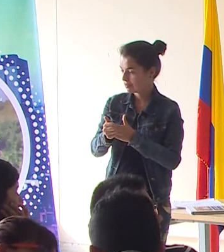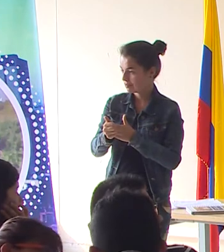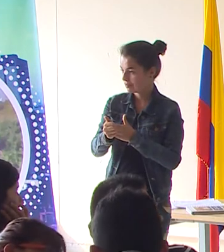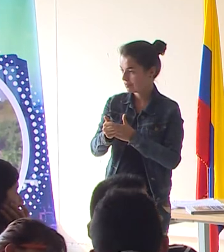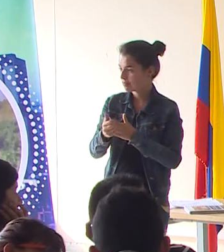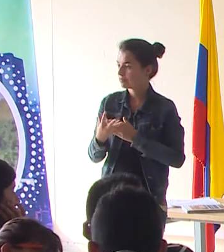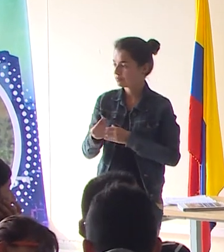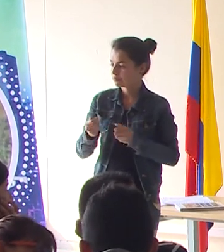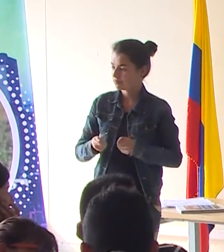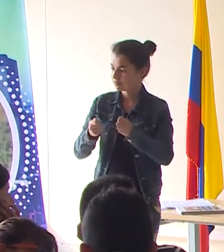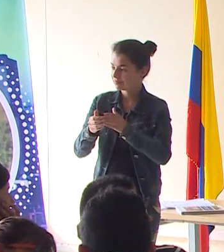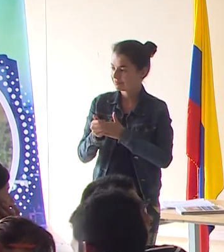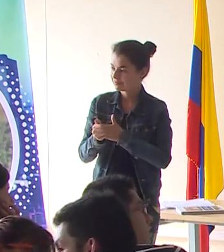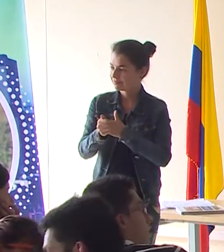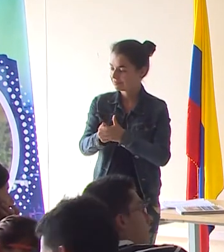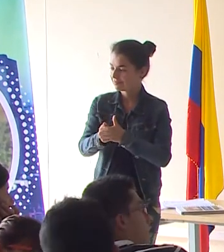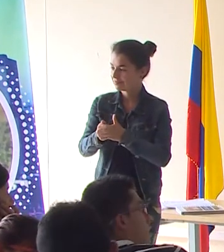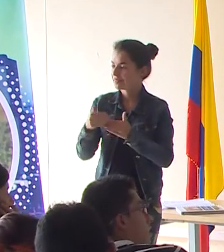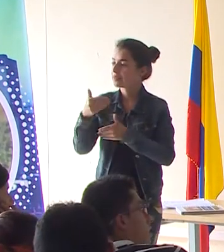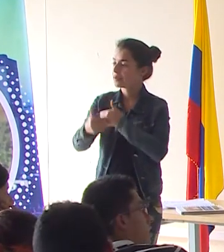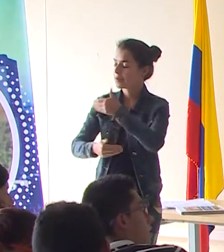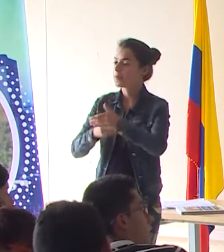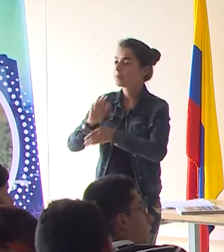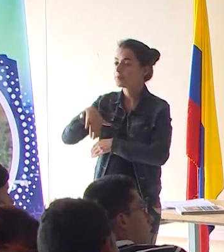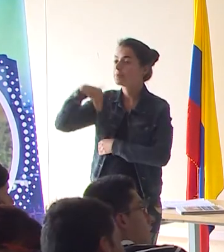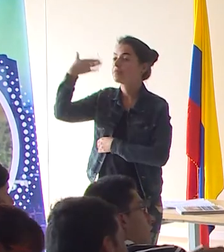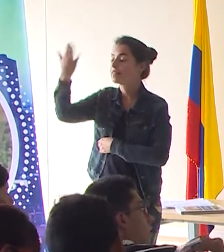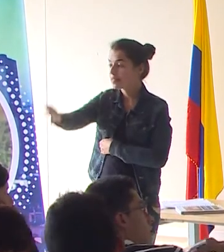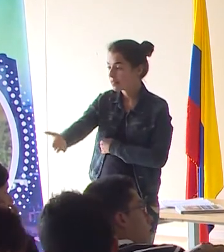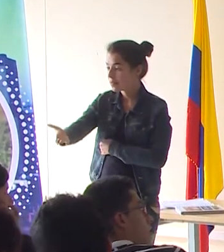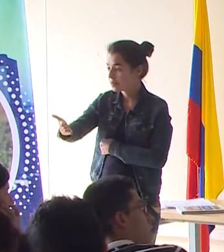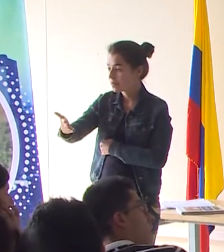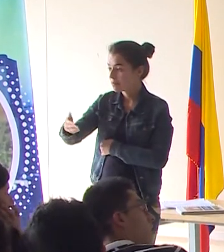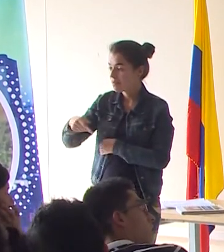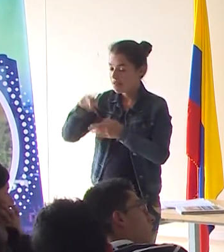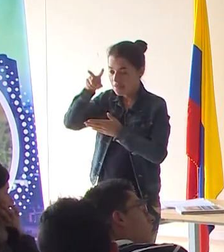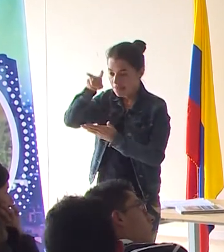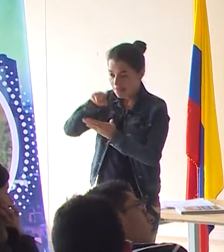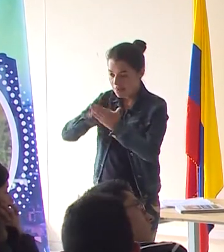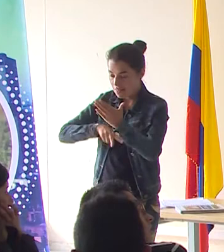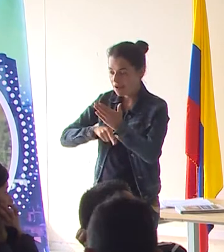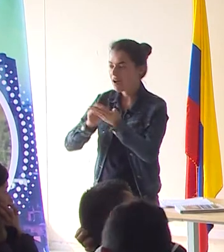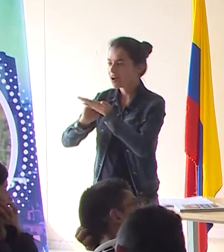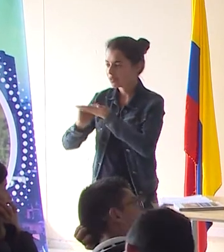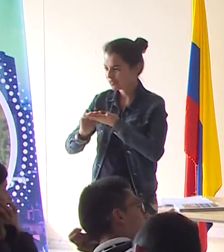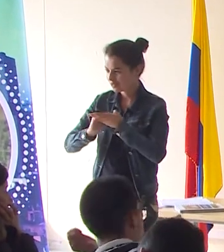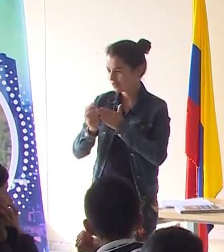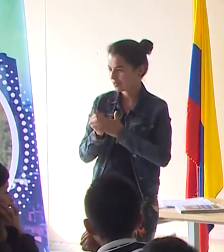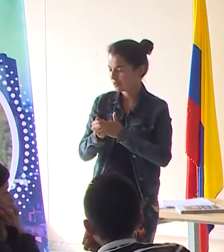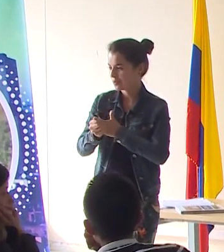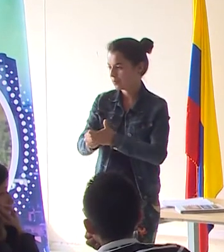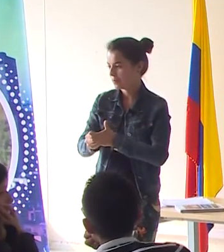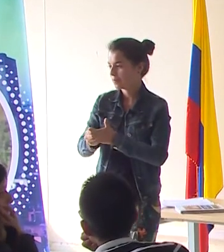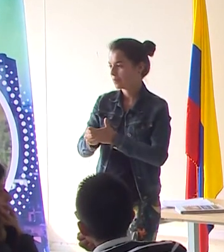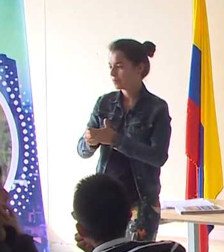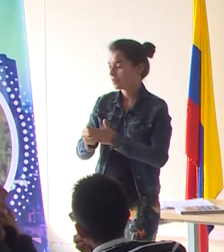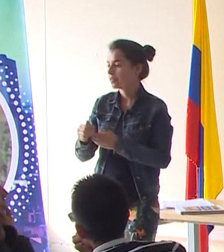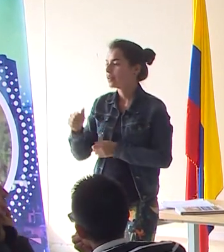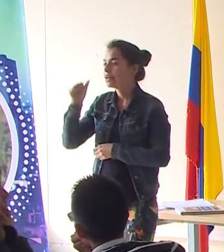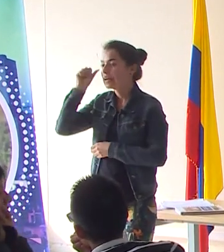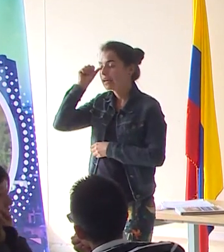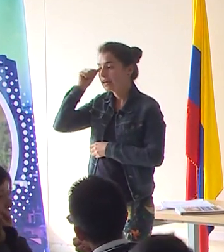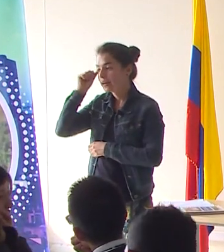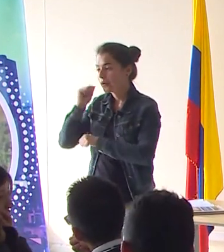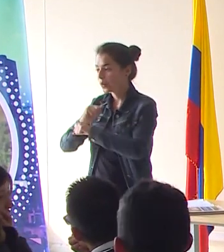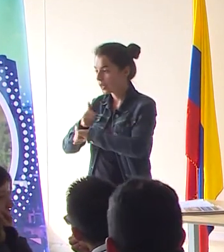con los diferentes procesos y luego un tiempito para que se reúnan y resuelva en un taller nuevamente las tareas se las recibo también